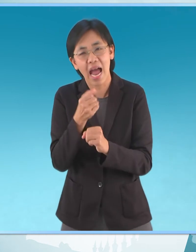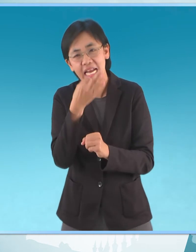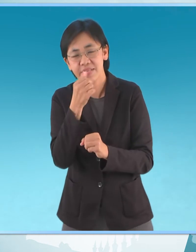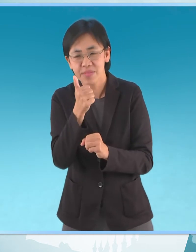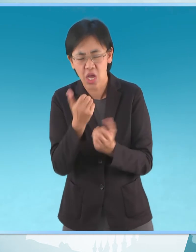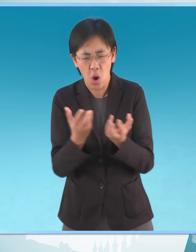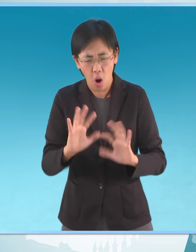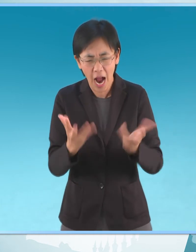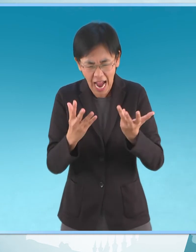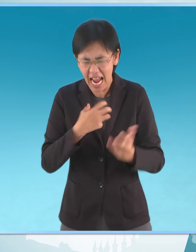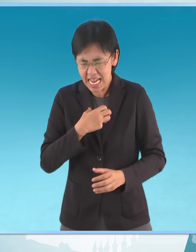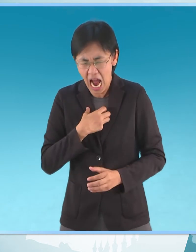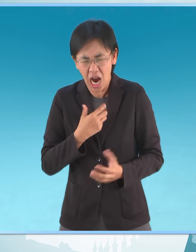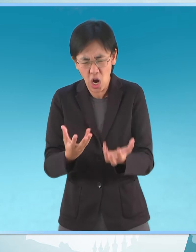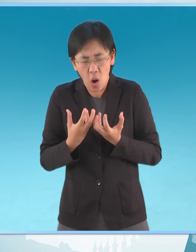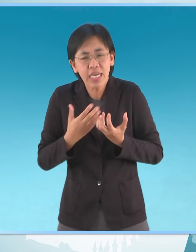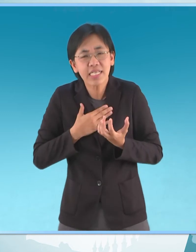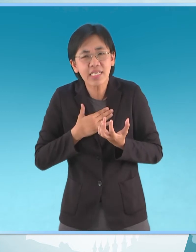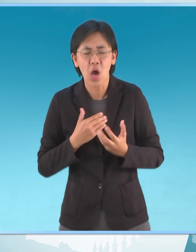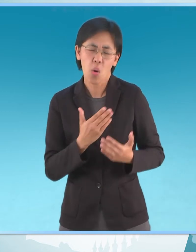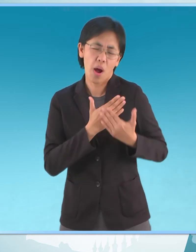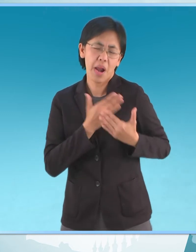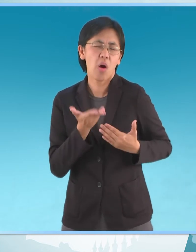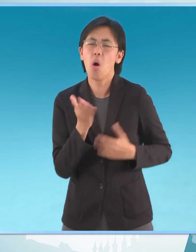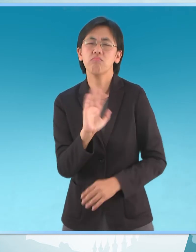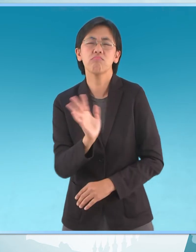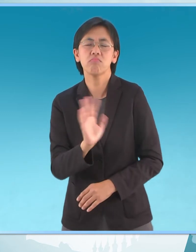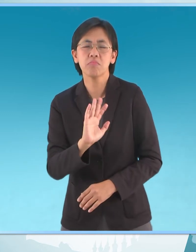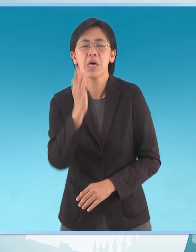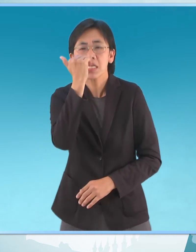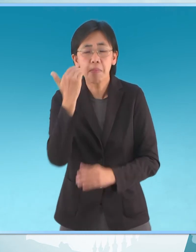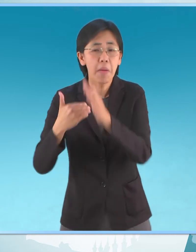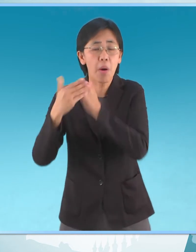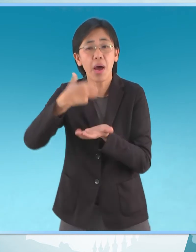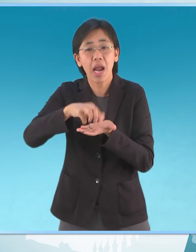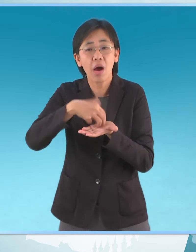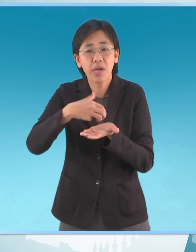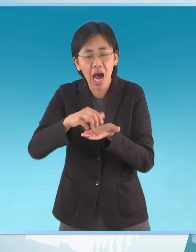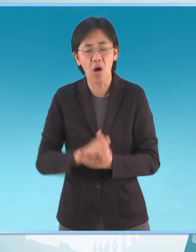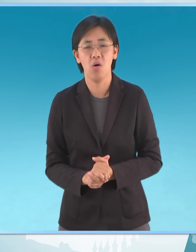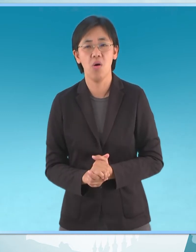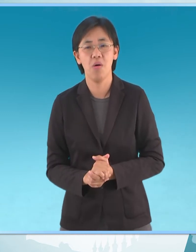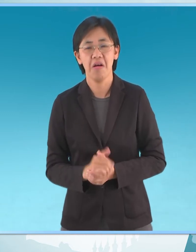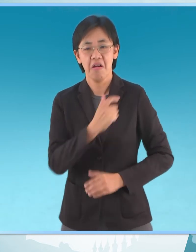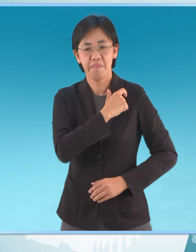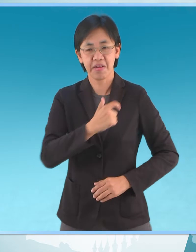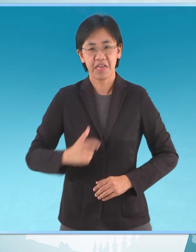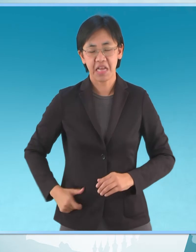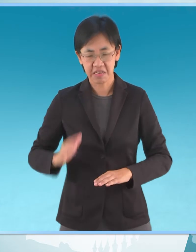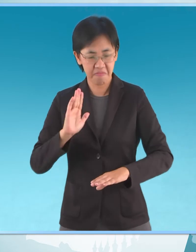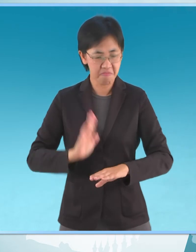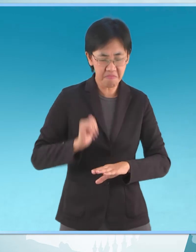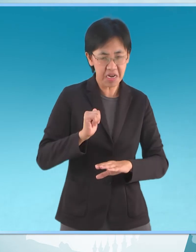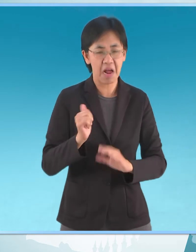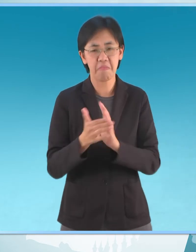หรือของหายได้คืนจะไม่นิยมขอกันเรื่องความรักเด็ดขาดนะครับเพราะตามตำนานเล่าว่าพระองค์ถึงแม้ว่าจะเป็นกษัตริย์